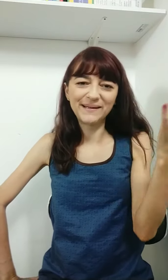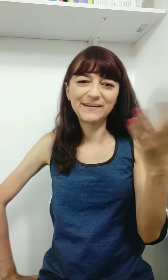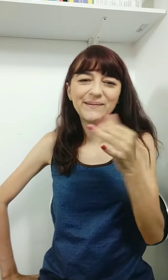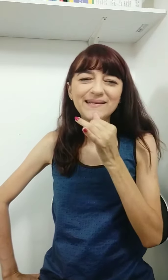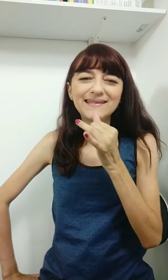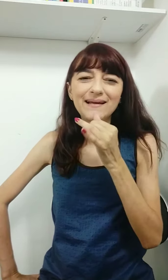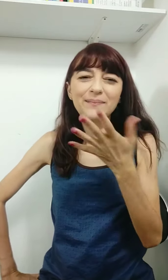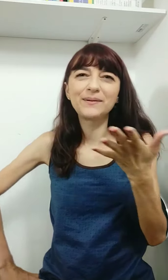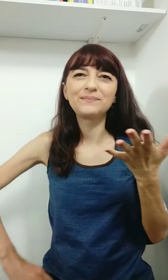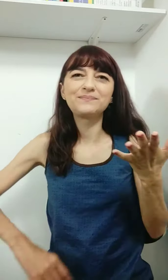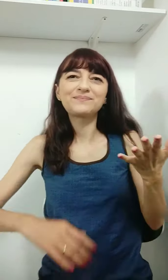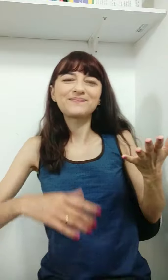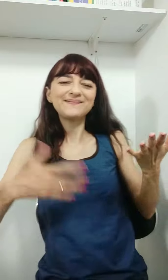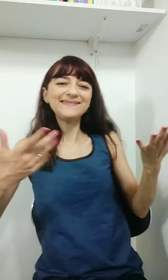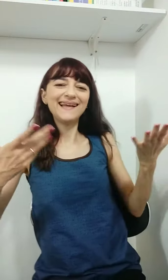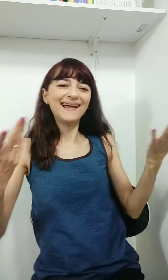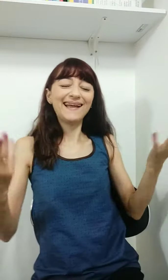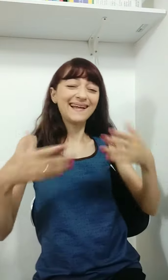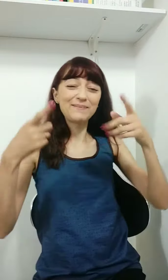deu branco, gente, deu branco.